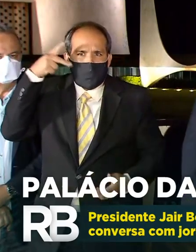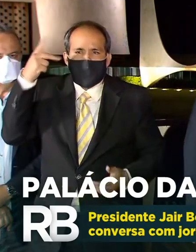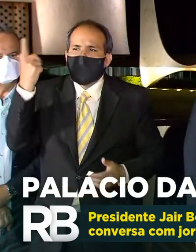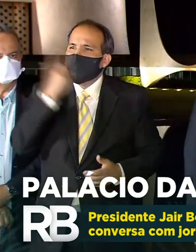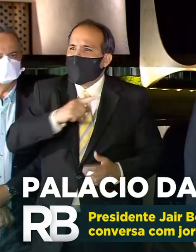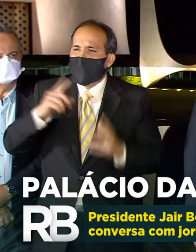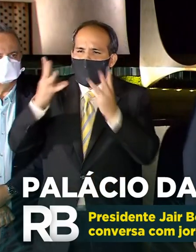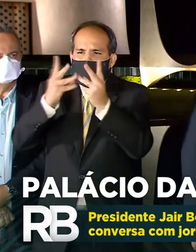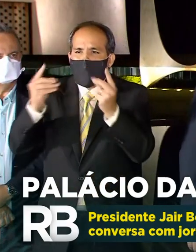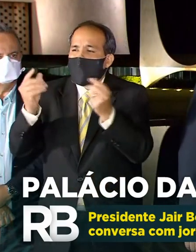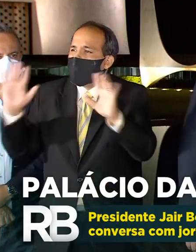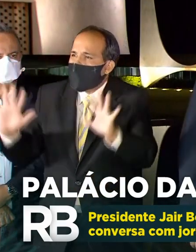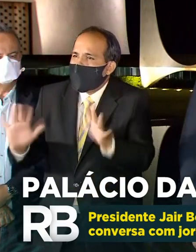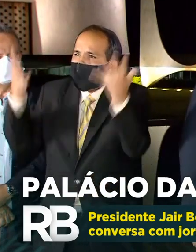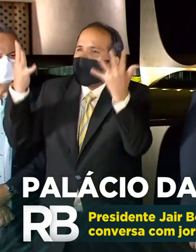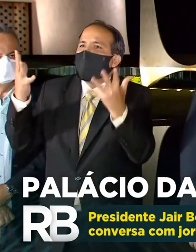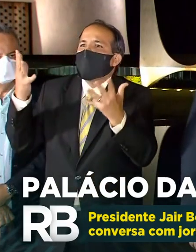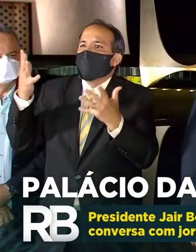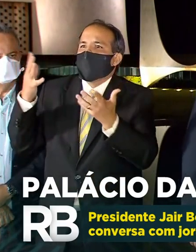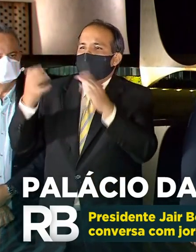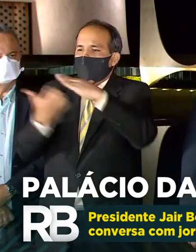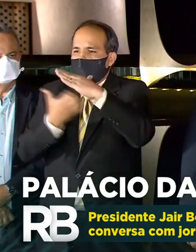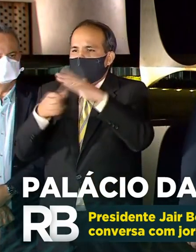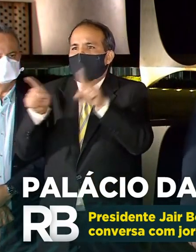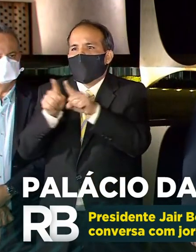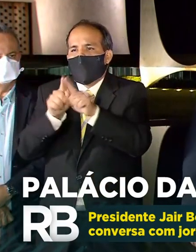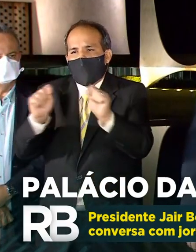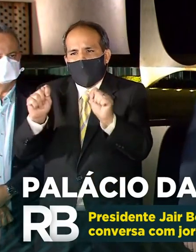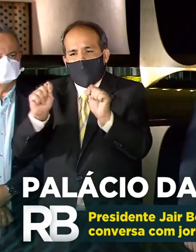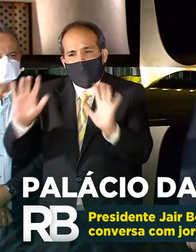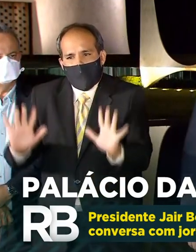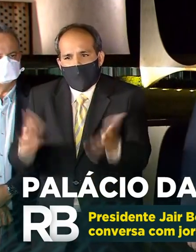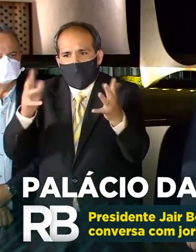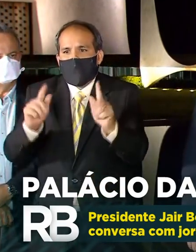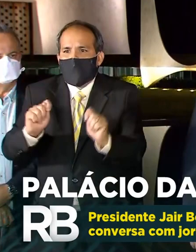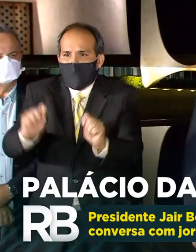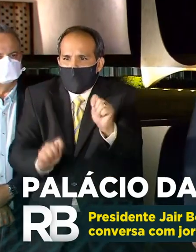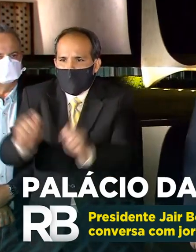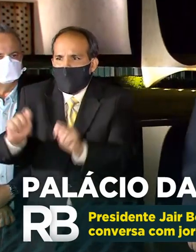das empresas e, naturalmente, a manutenção dos empregos.